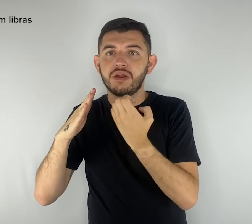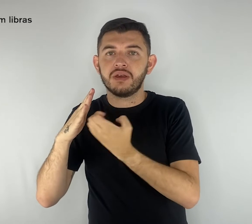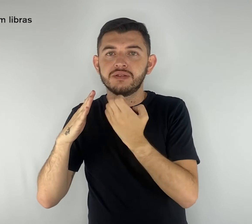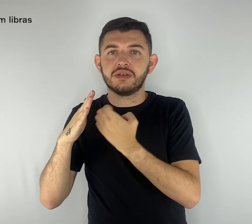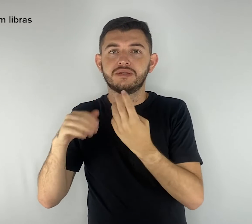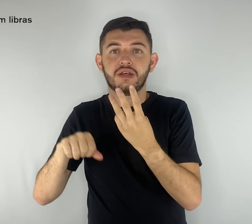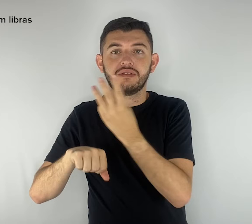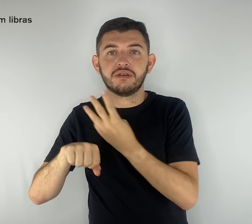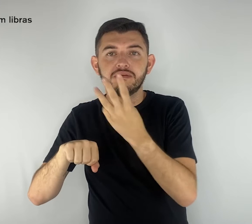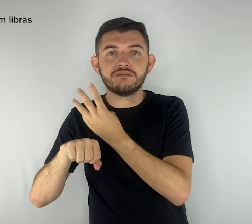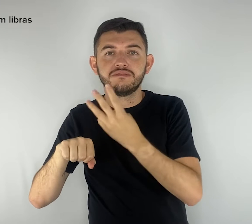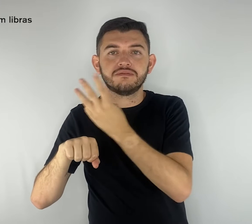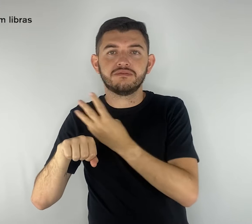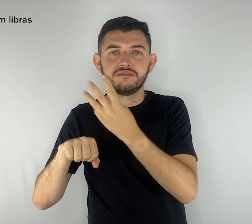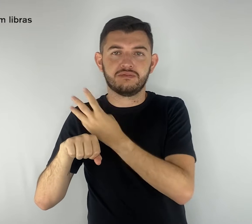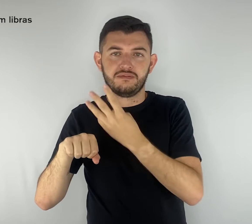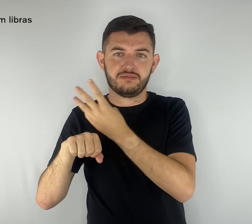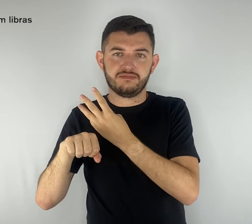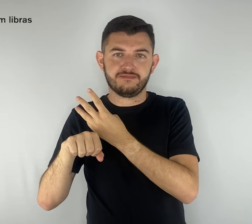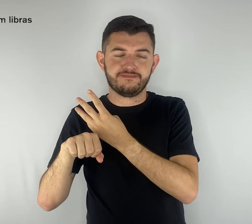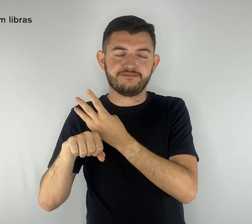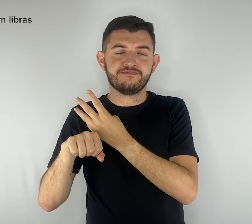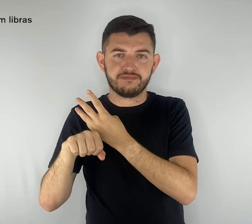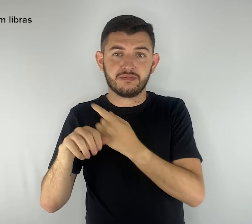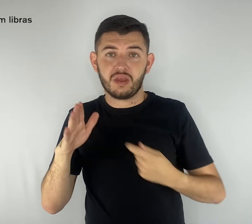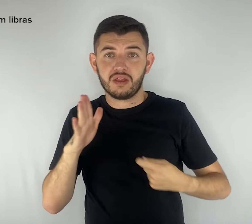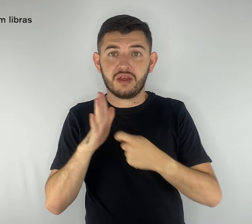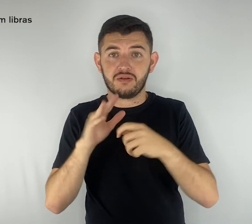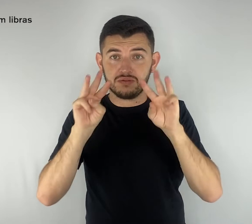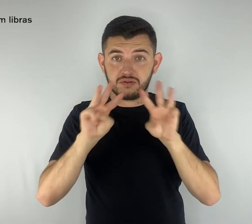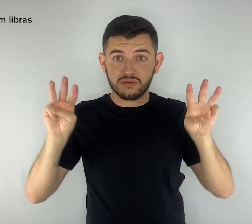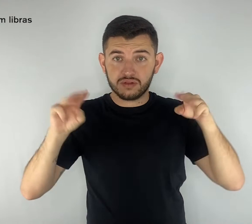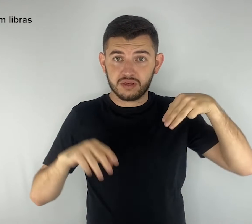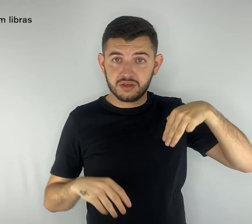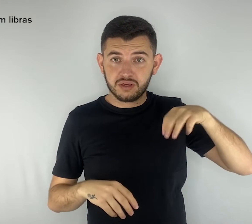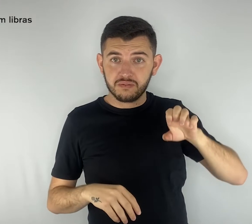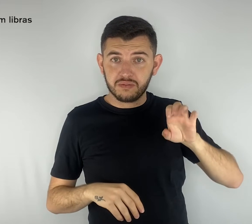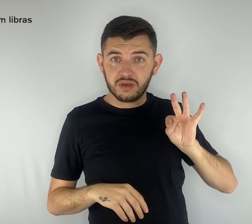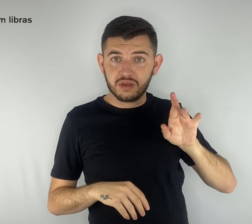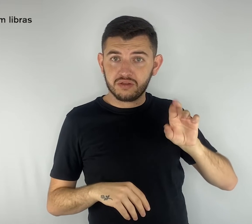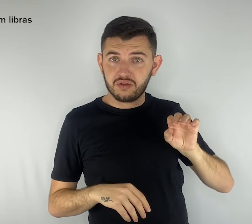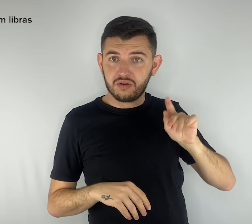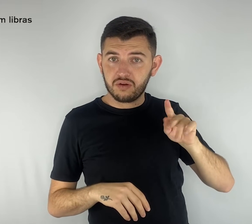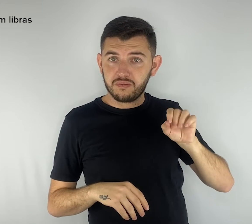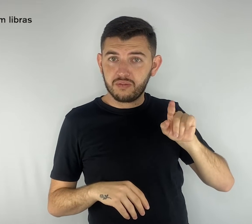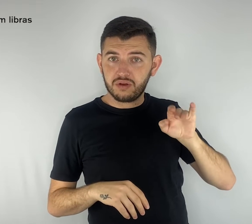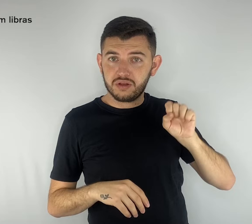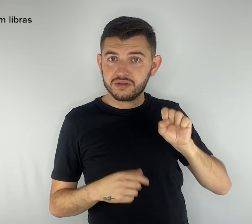terceirização. A denúncia do site Metrópolis mostra que o remanejamento do dinheiro da escola pública